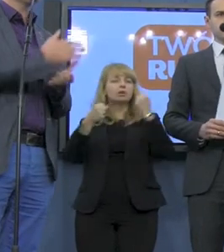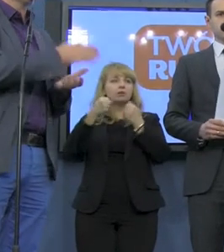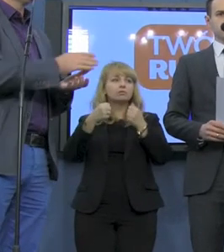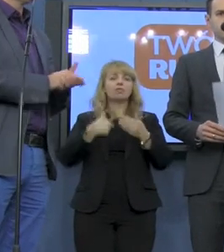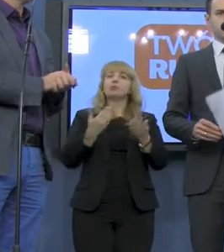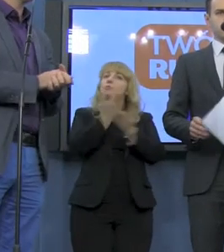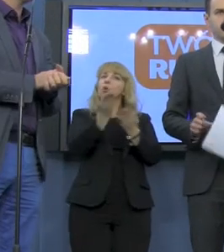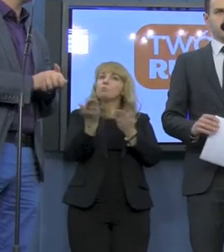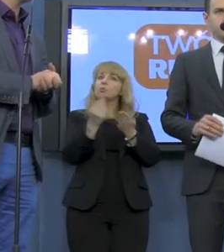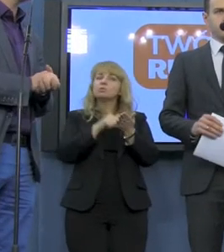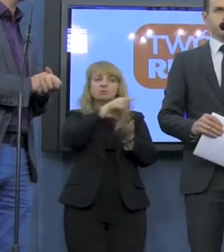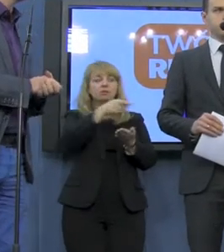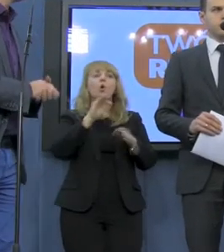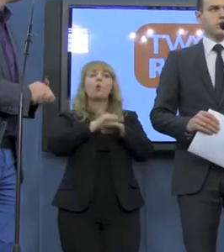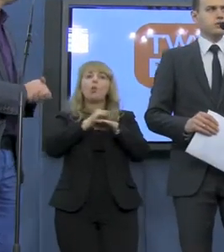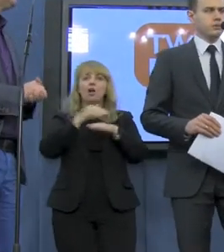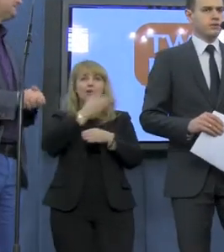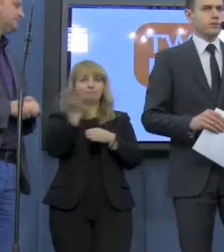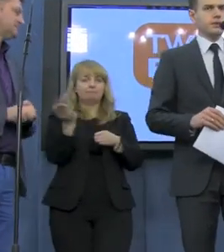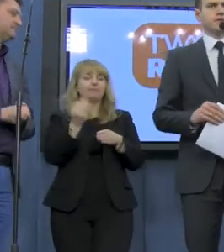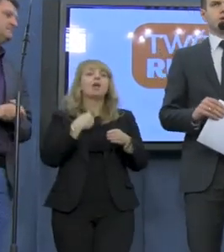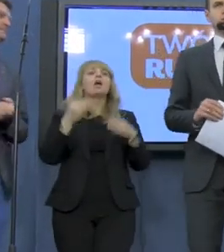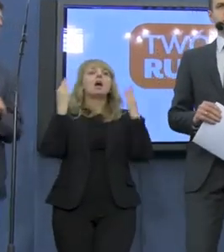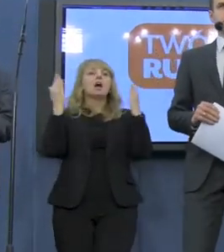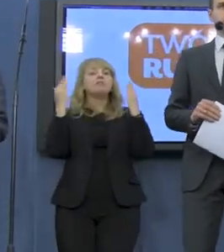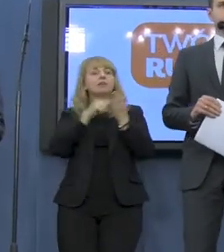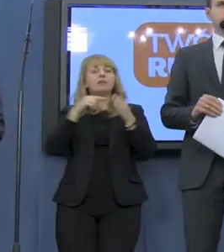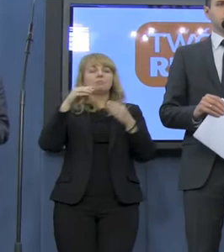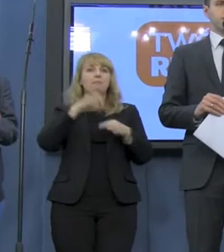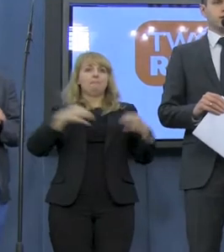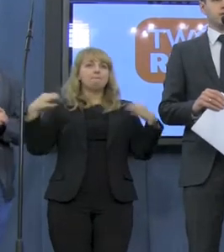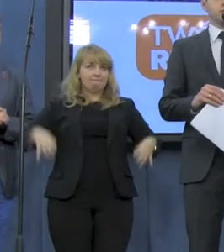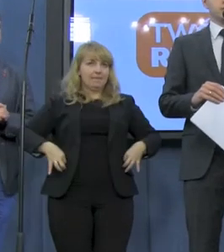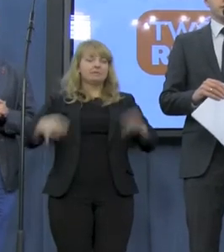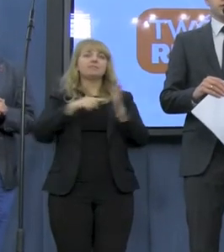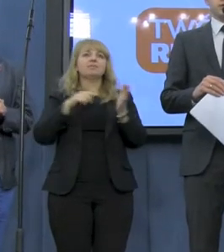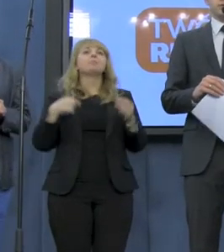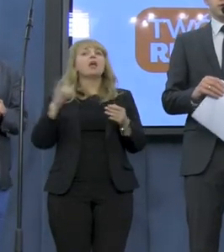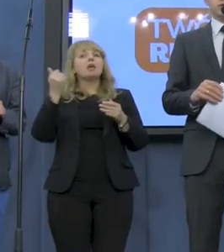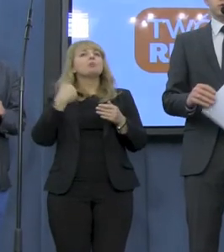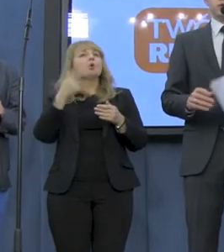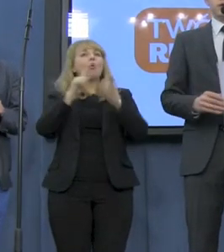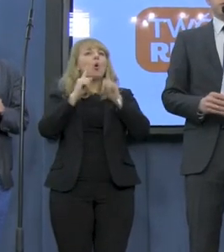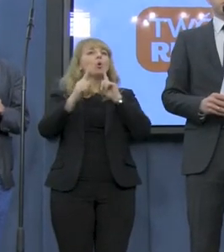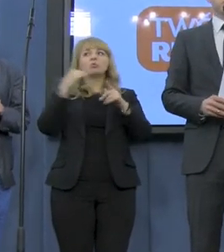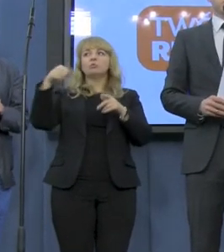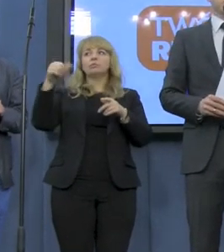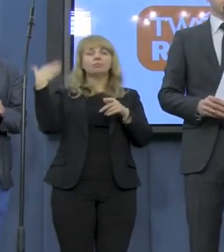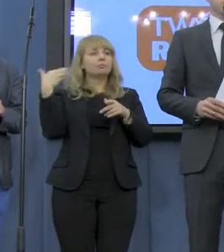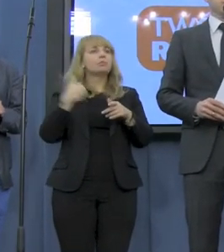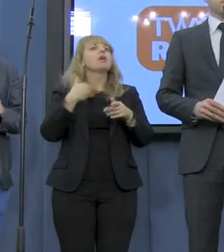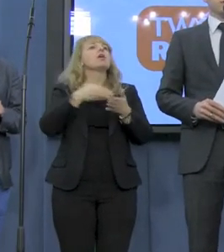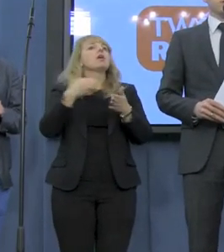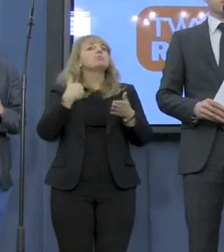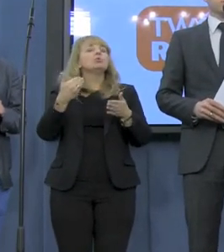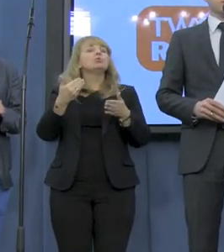Twojego Ruchu. Michał Kabaciński, proszę bardzo. Dzień dobry, witam Państwa. Tak jak zapowiadaliśmy w tamtym tygodniu, w przeciwieństwie